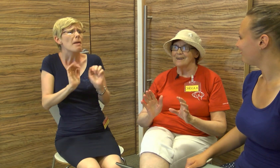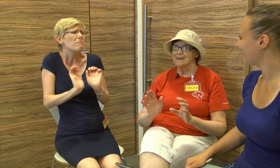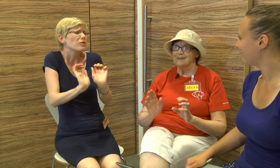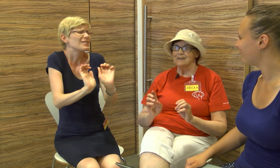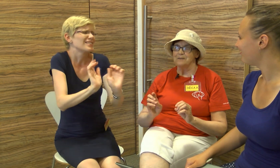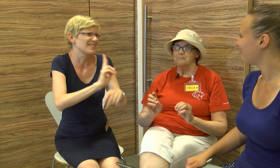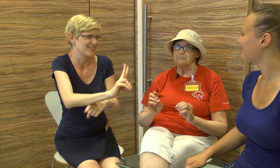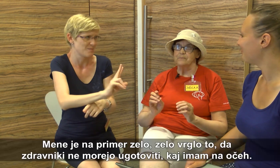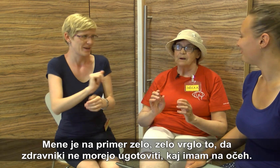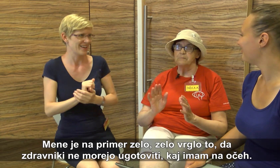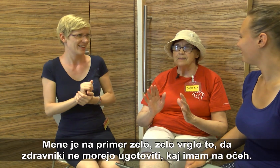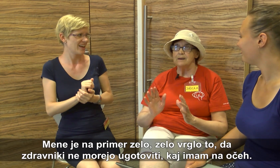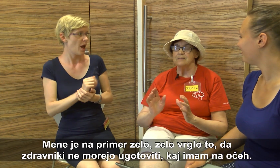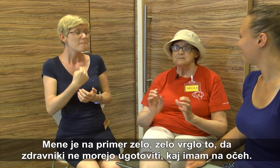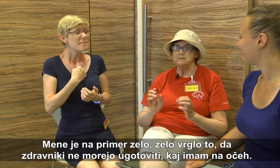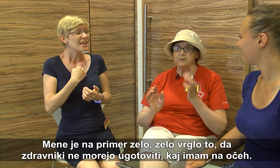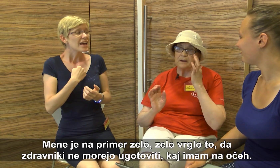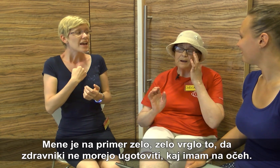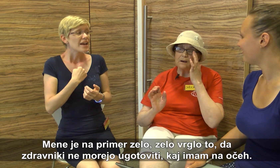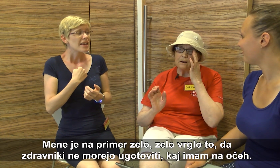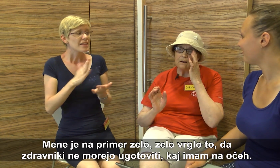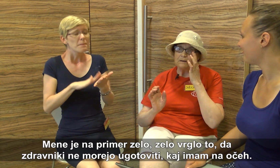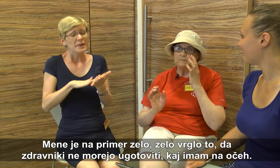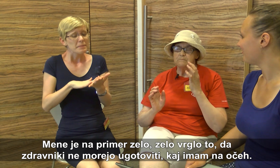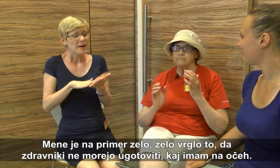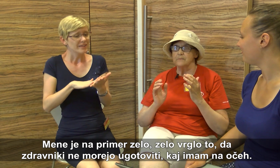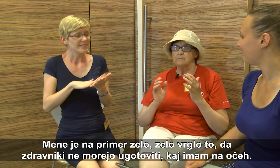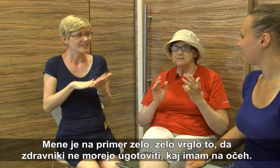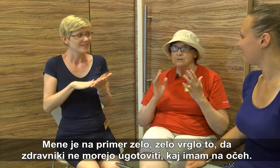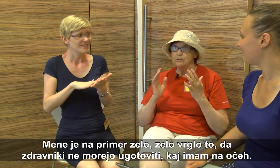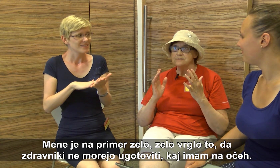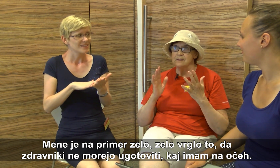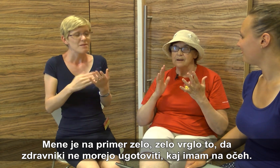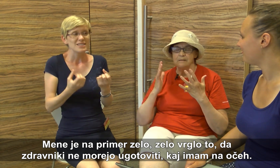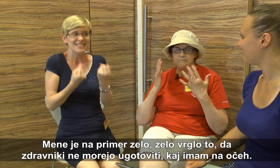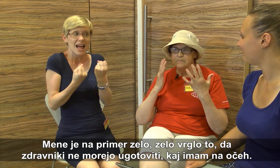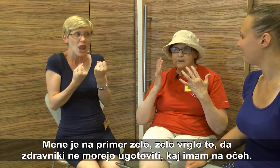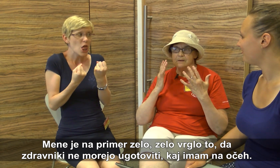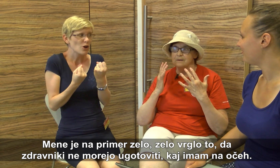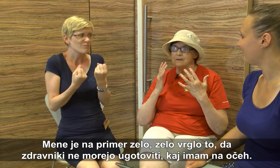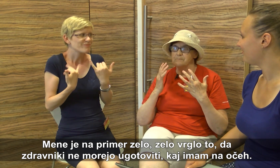Ne. Mene, naprimer, me zelo zdele